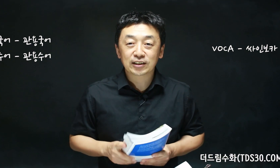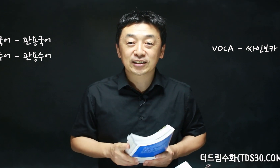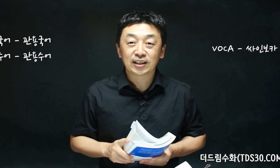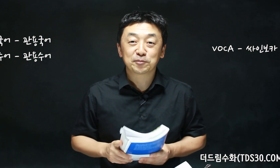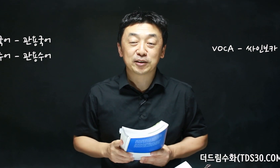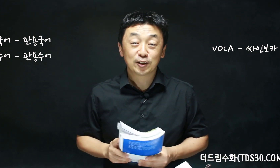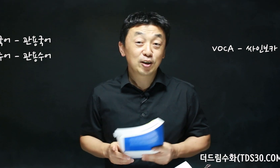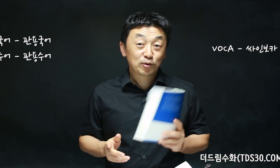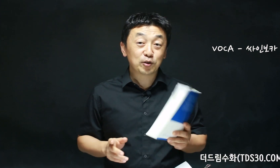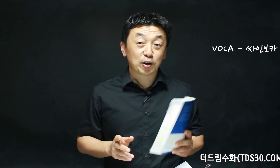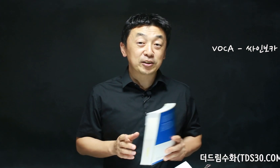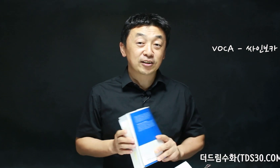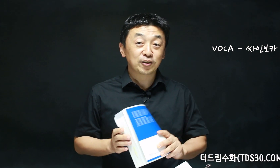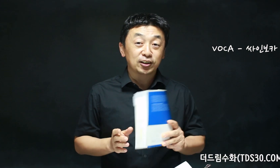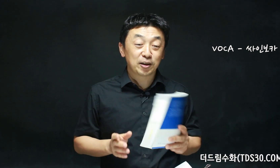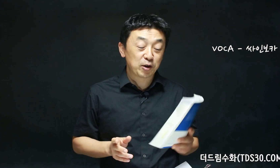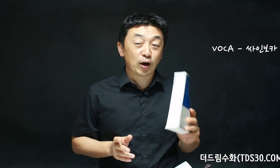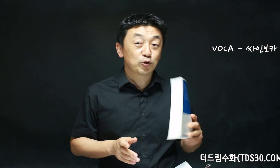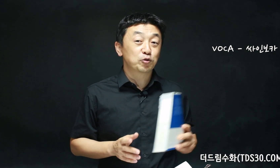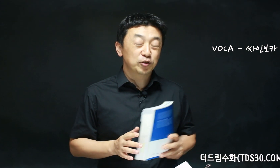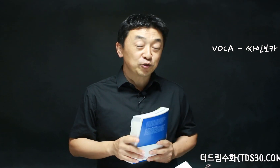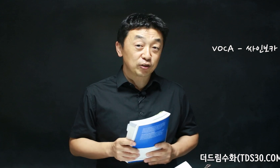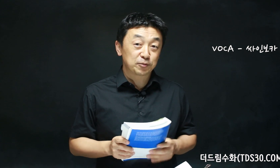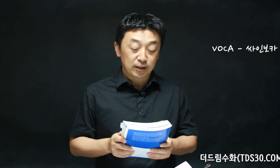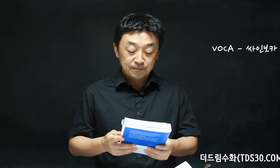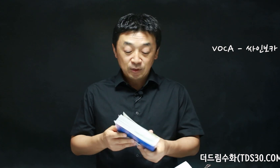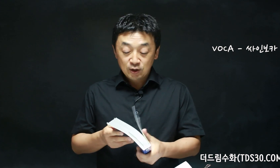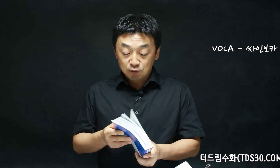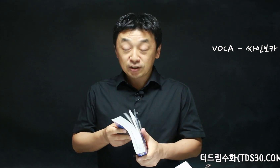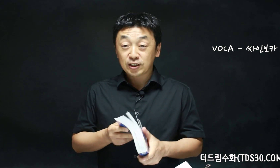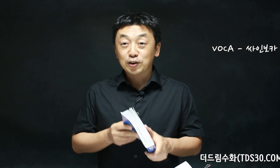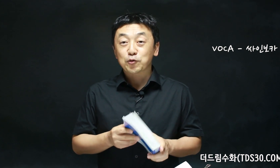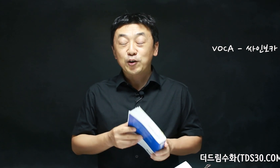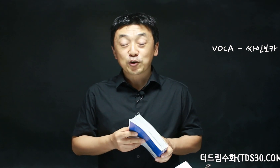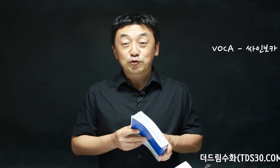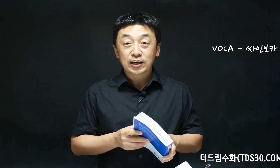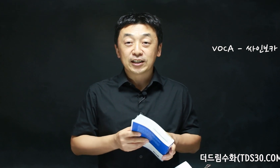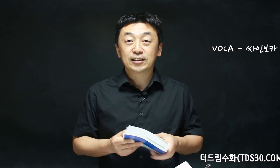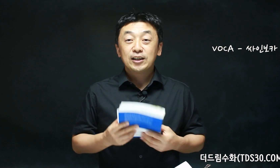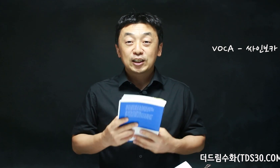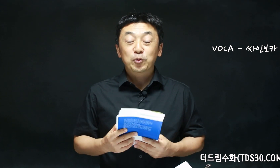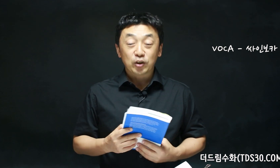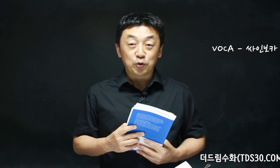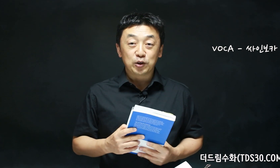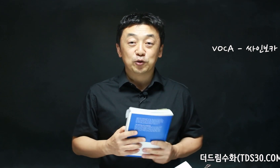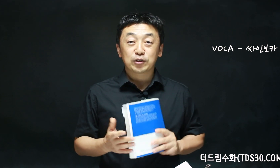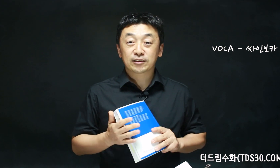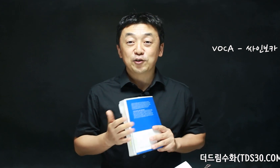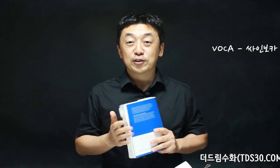들어가지는 않습니다. 물론 겹치는 단어가 있기 때문에 관용어구로 쓸 수는 있지만 우리는 이거를 관용어구가 아니라 기본 어휘로 우리가 사용을 하고